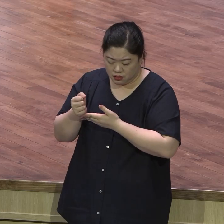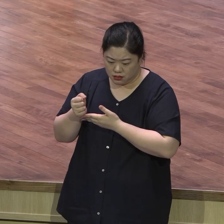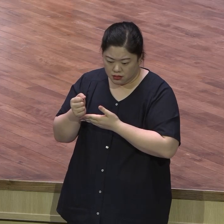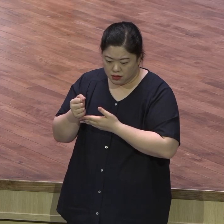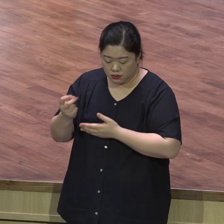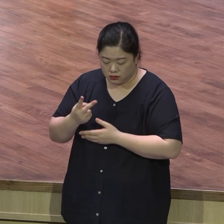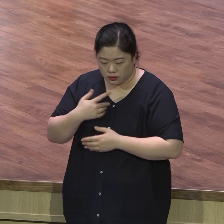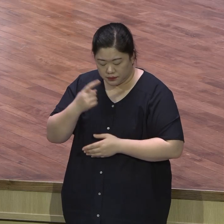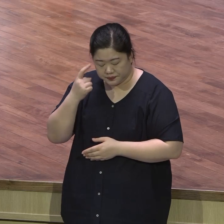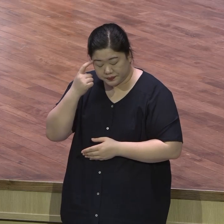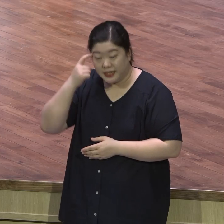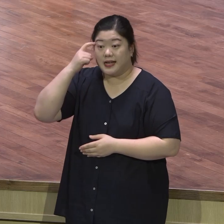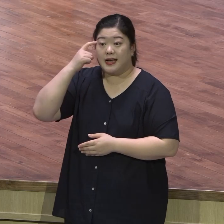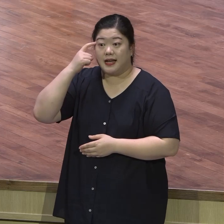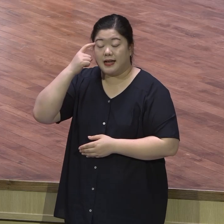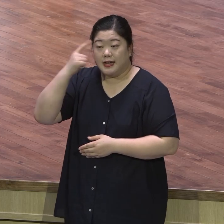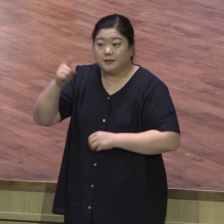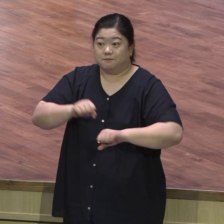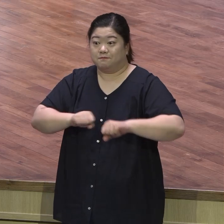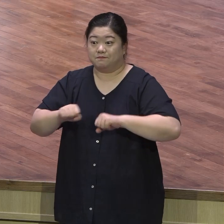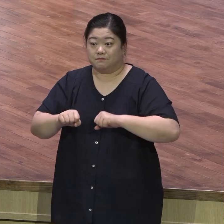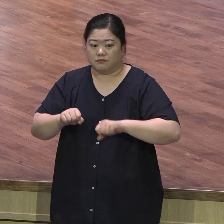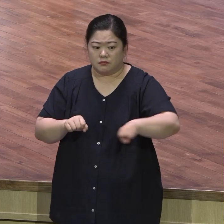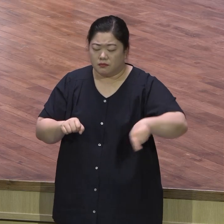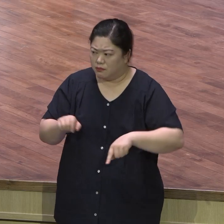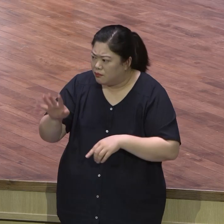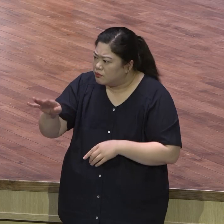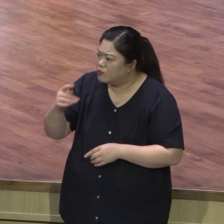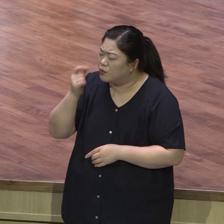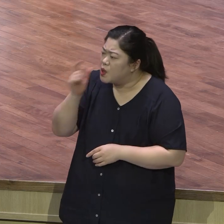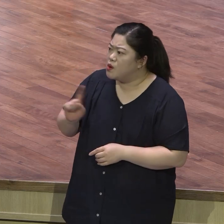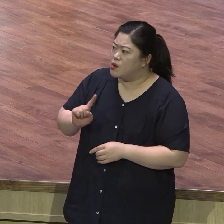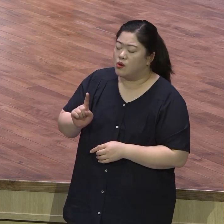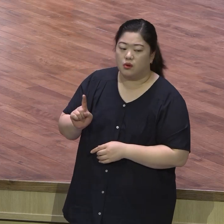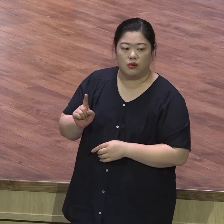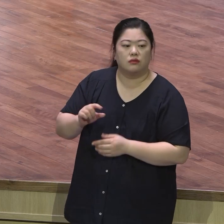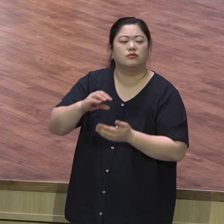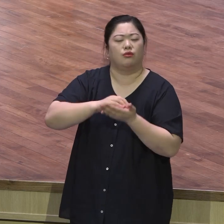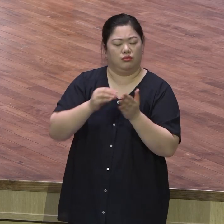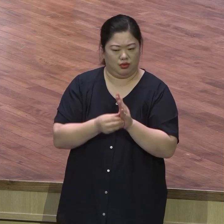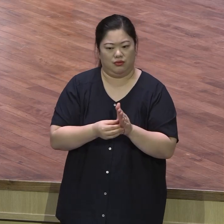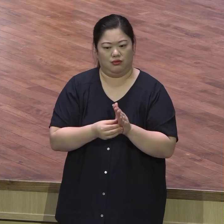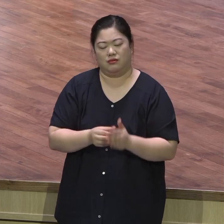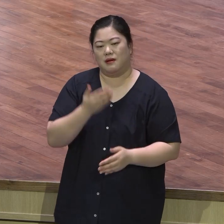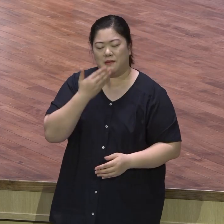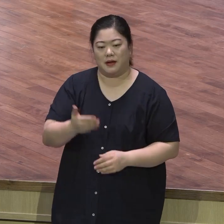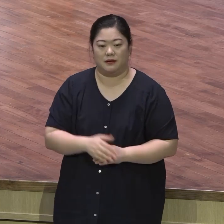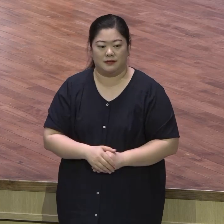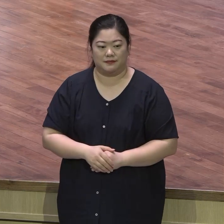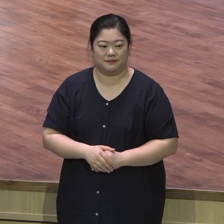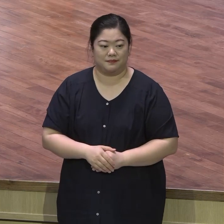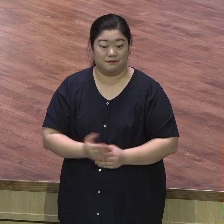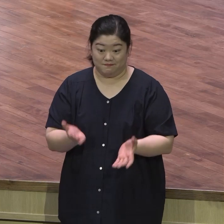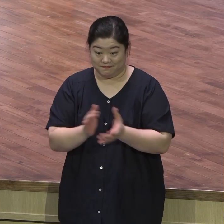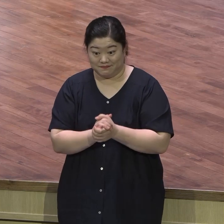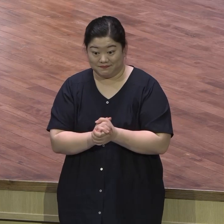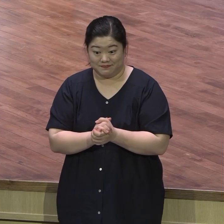있는 이런 새로운 차원의 응답을 나에게 허락하여 주옵사사 아멘